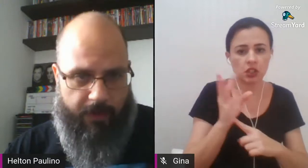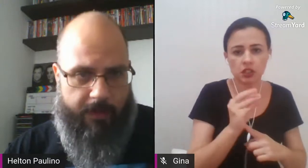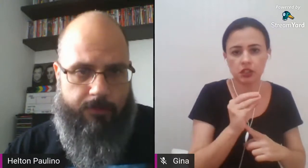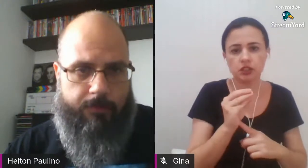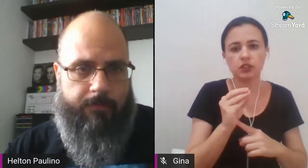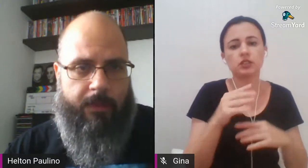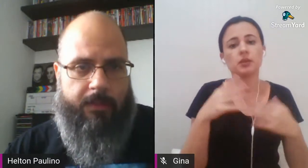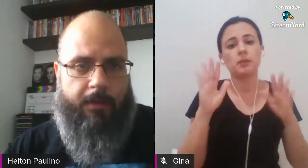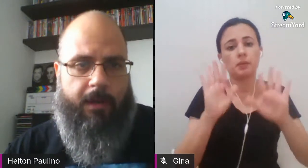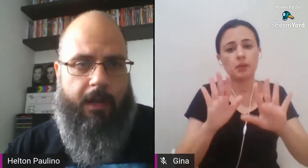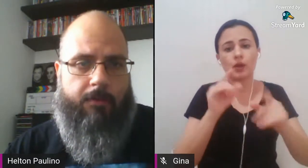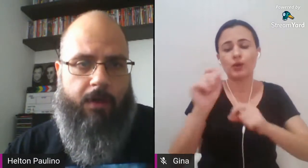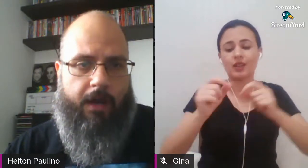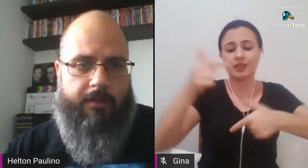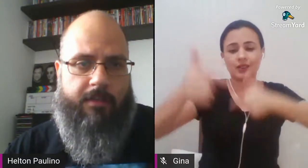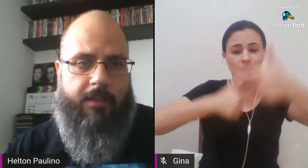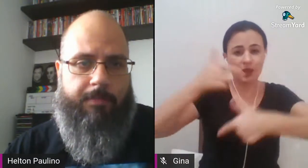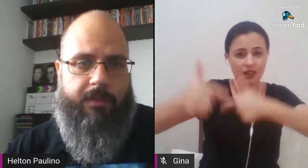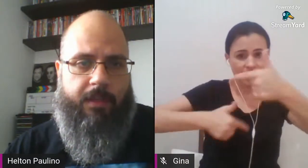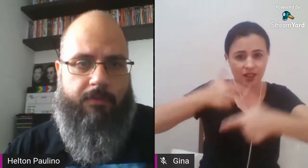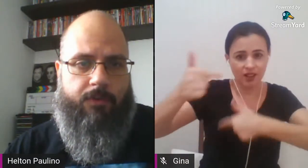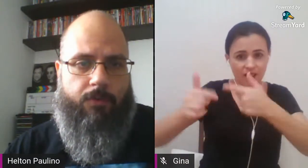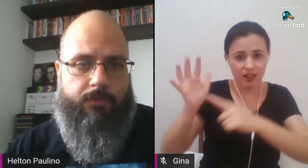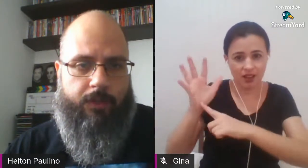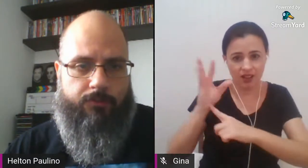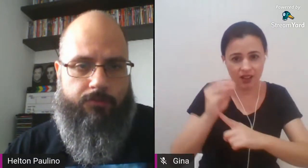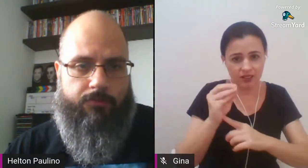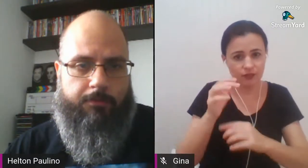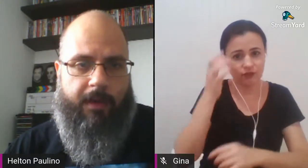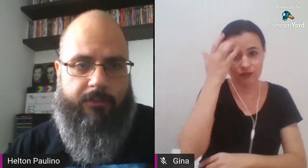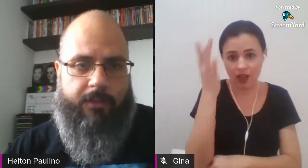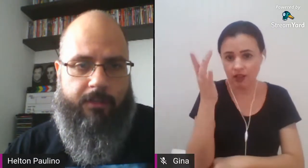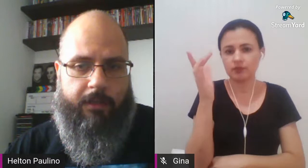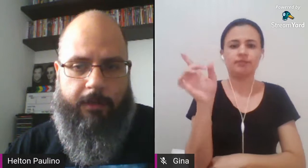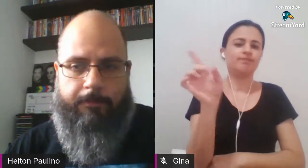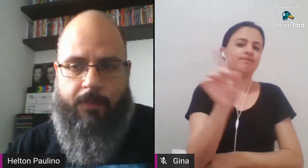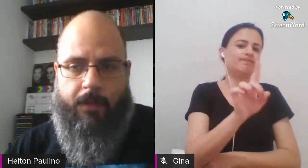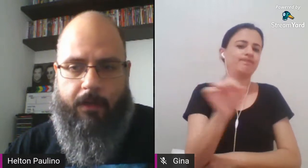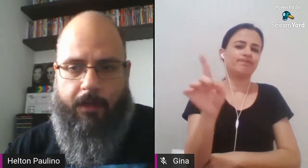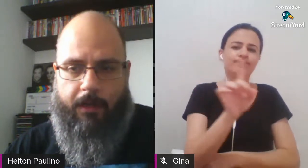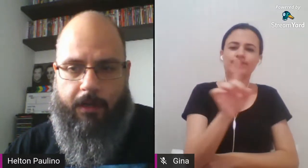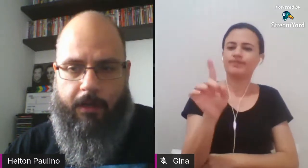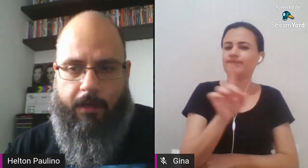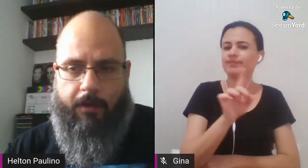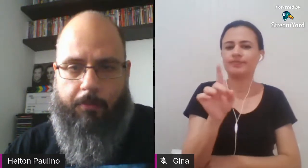nunca foi fácil. Trabalhar com arte sempre teve contextos bastante